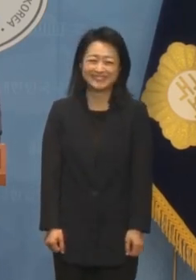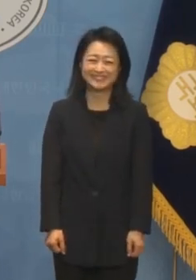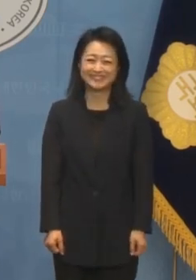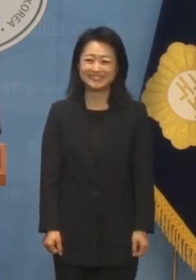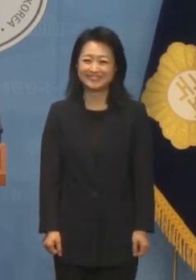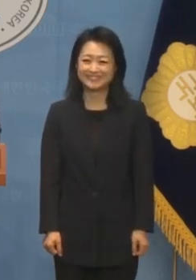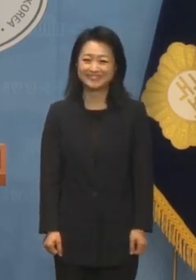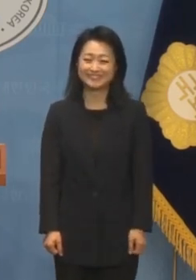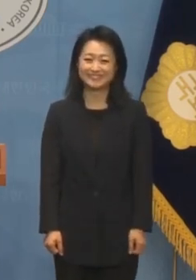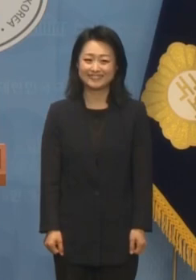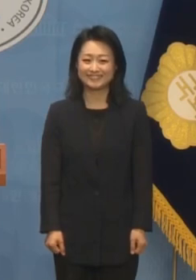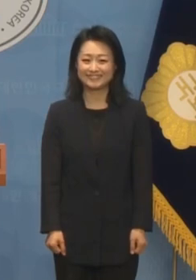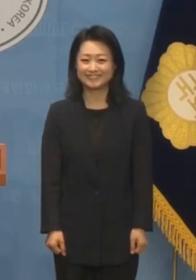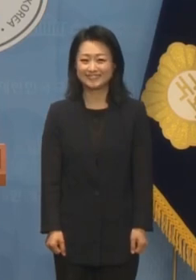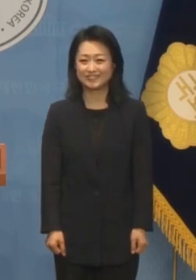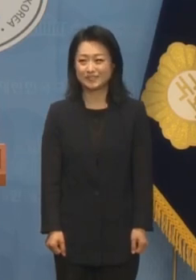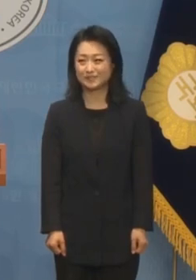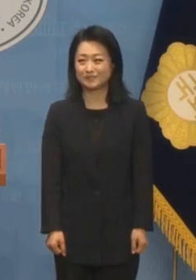고맙습니다.